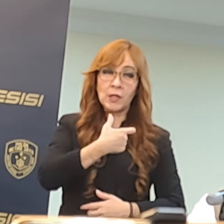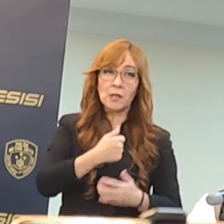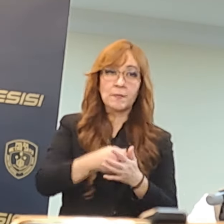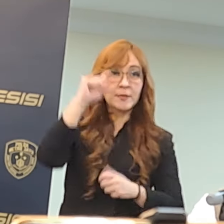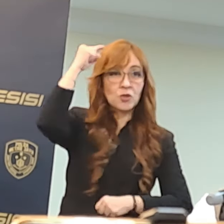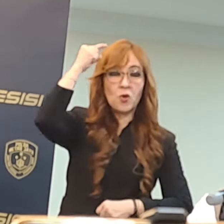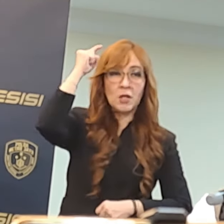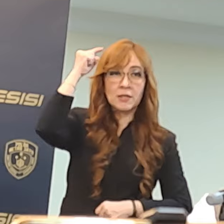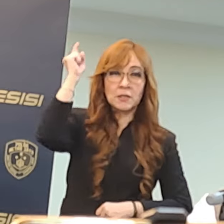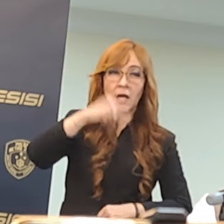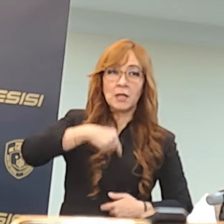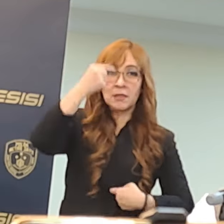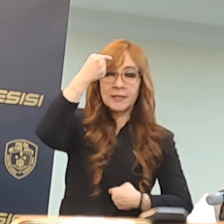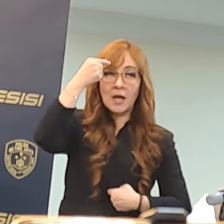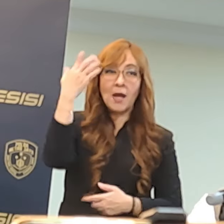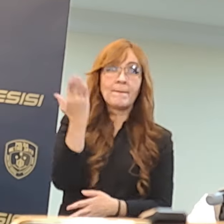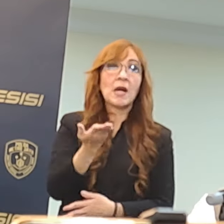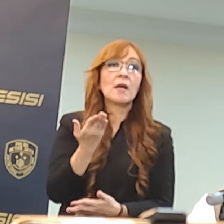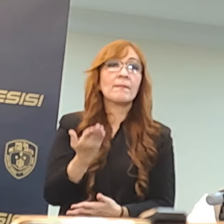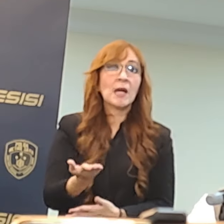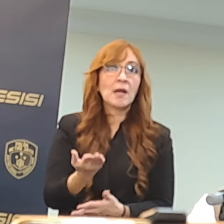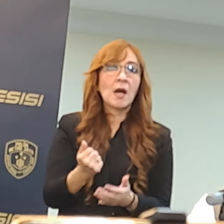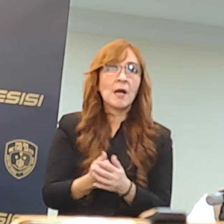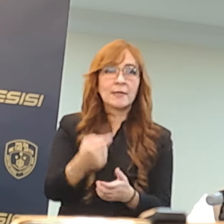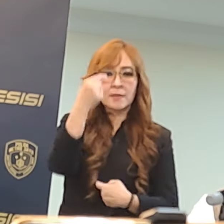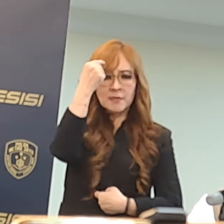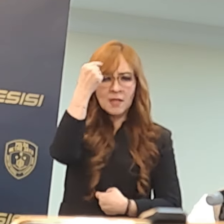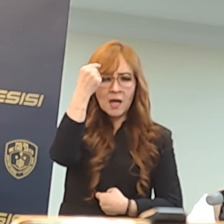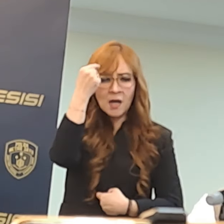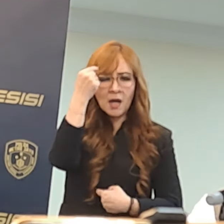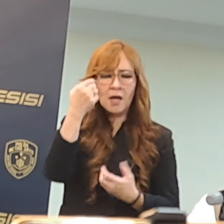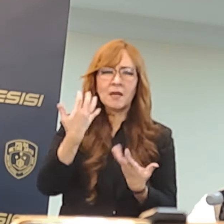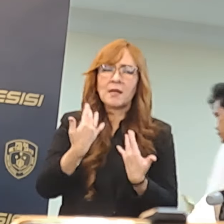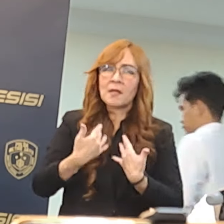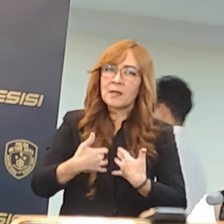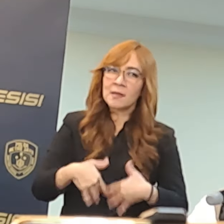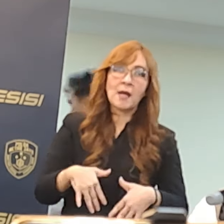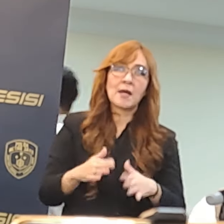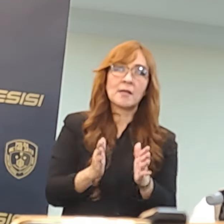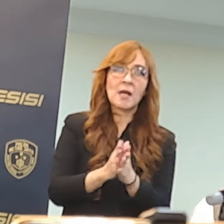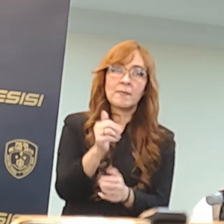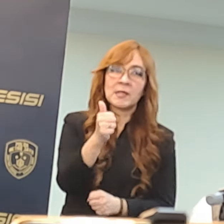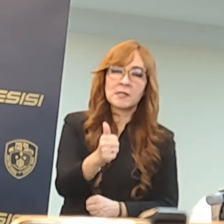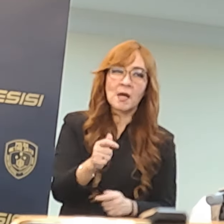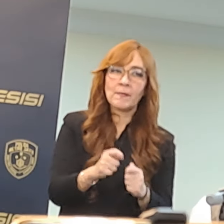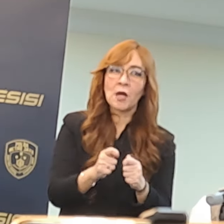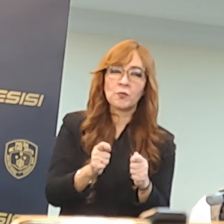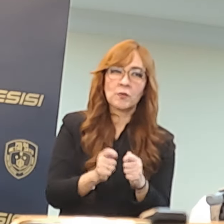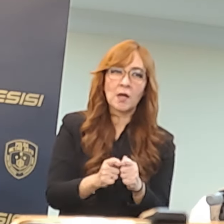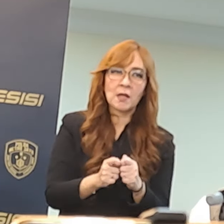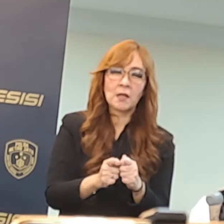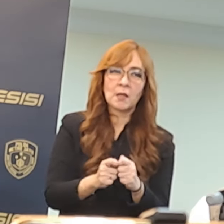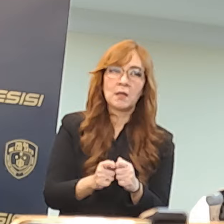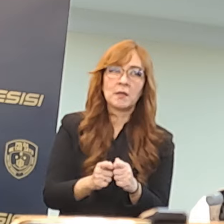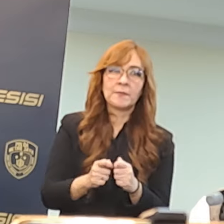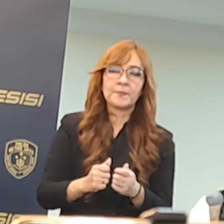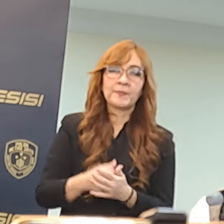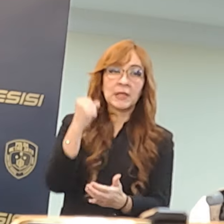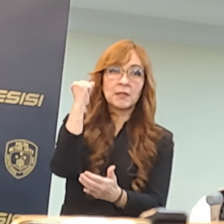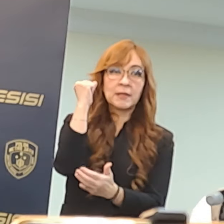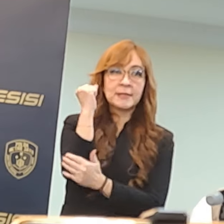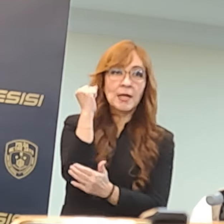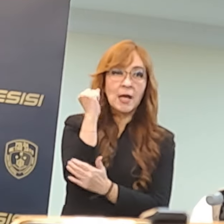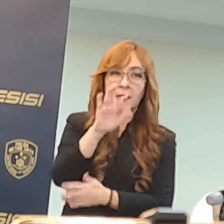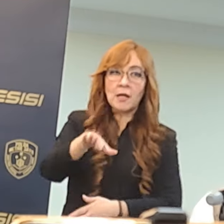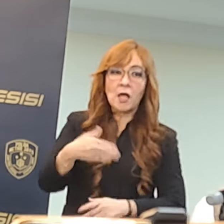bersangkutan sampai sejauh mana yang bersangkutan memiliki kerentanan untuk kemudian melakukan suatu tindakan